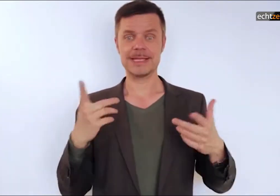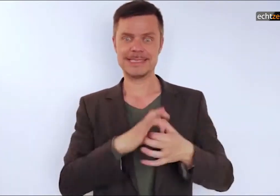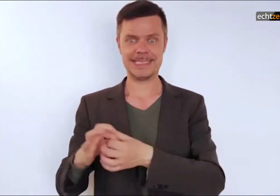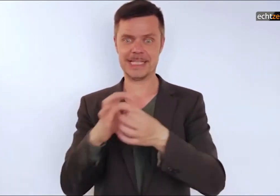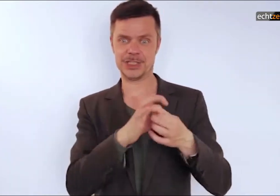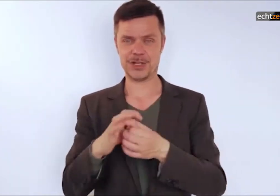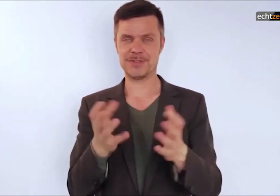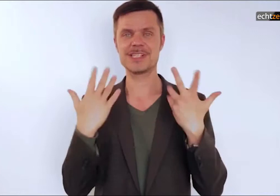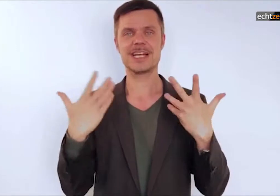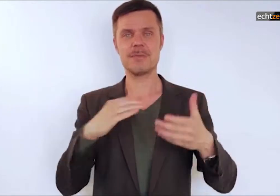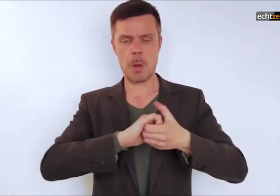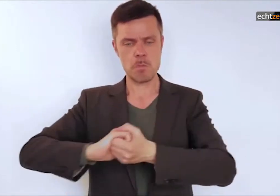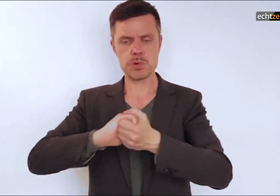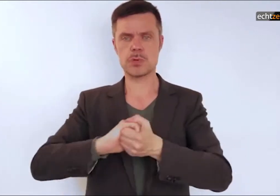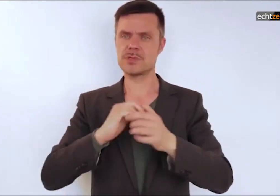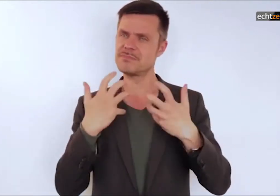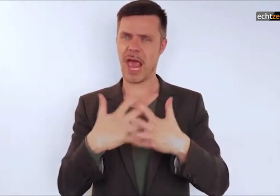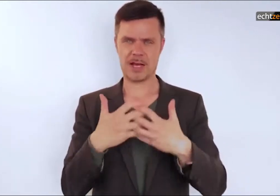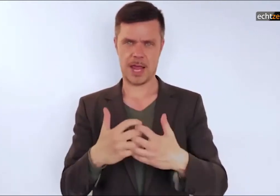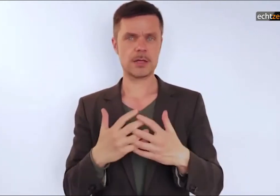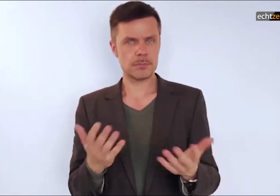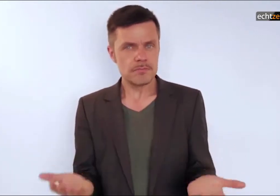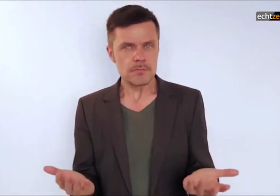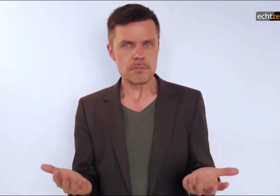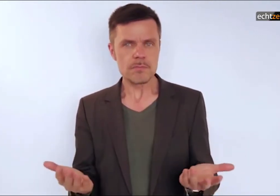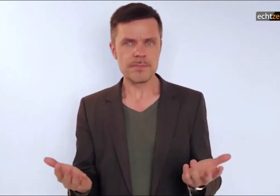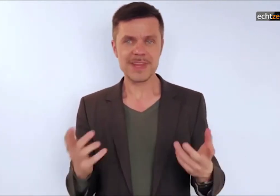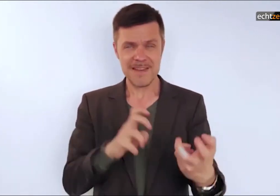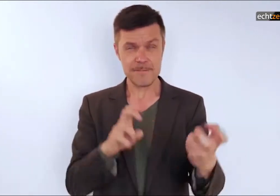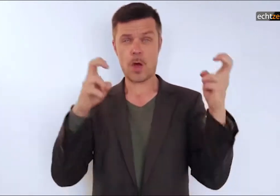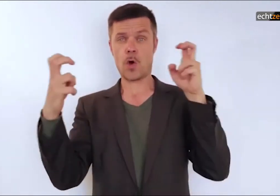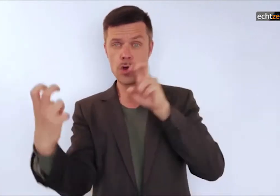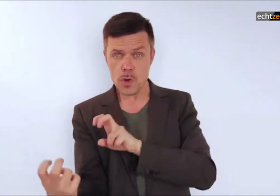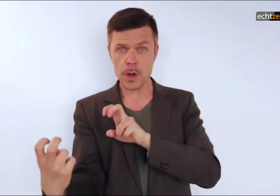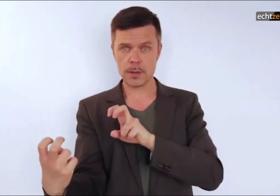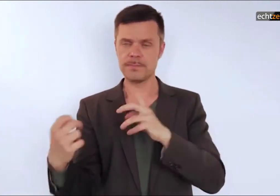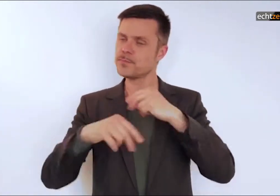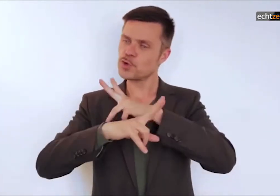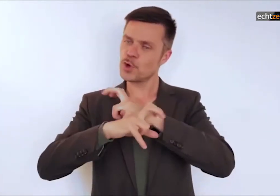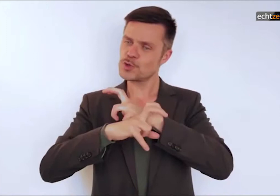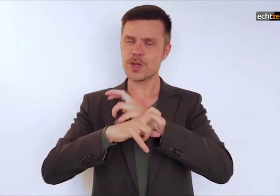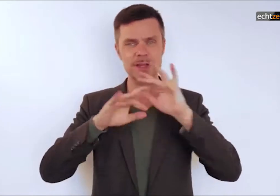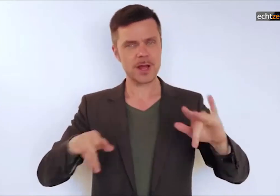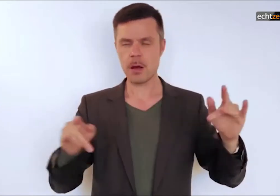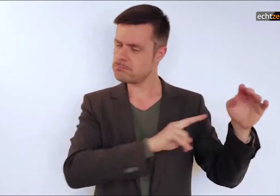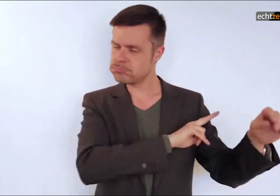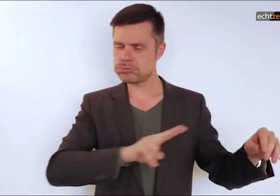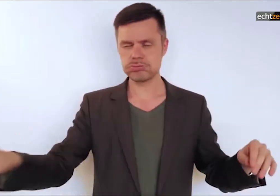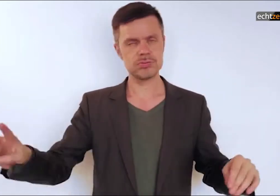Gesellschaftsklima-BündnispartnerInnen ihre Intention. Verrückungen. In ganz Österreich finden am Gesellschaftsklimatag